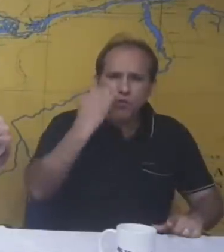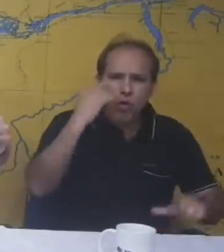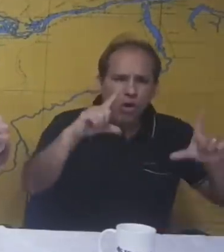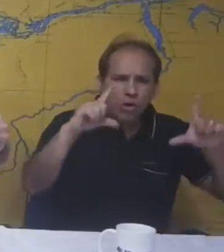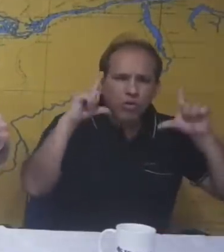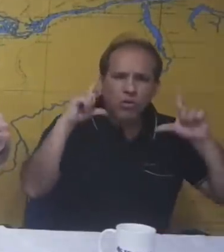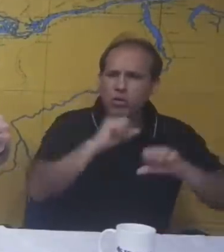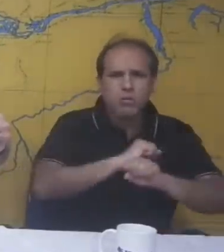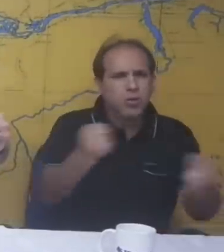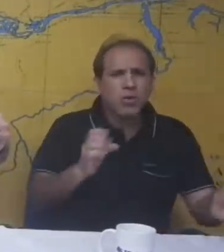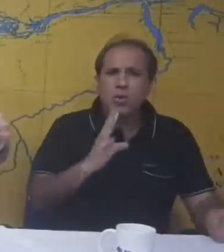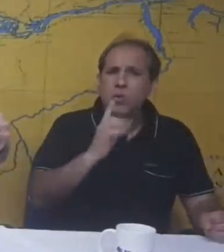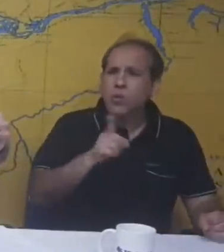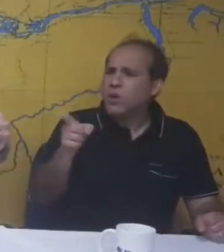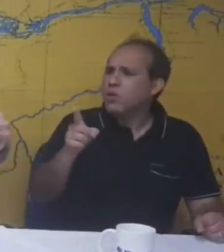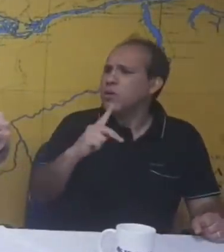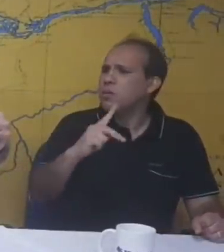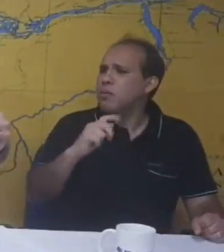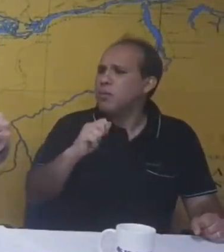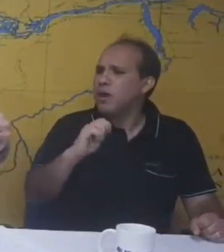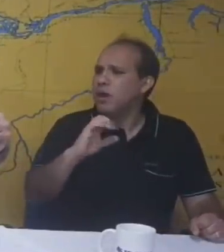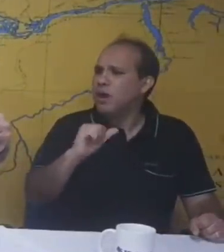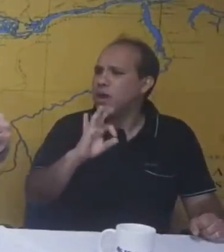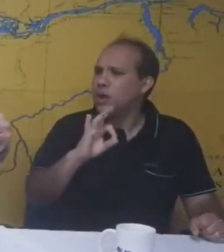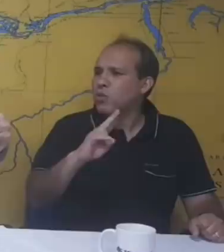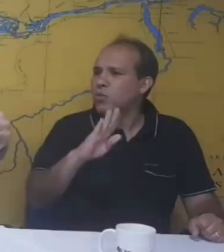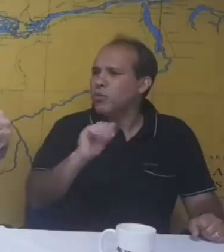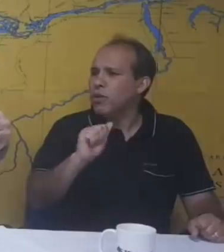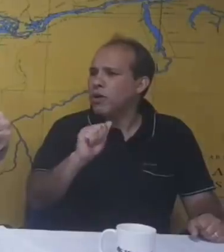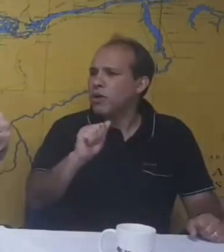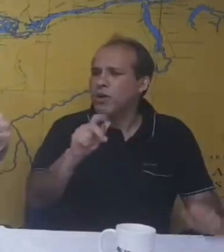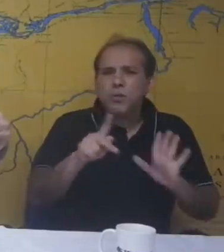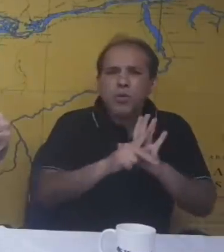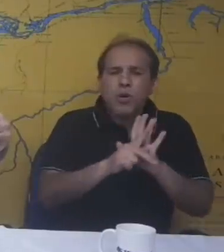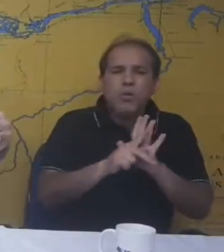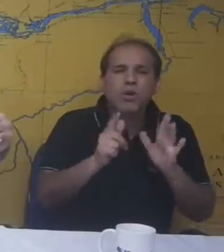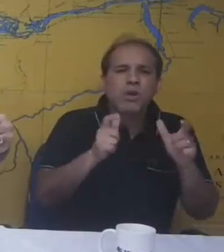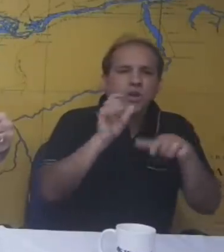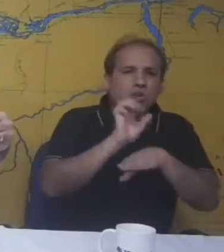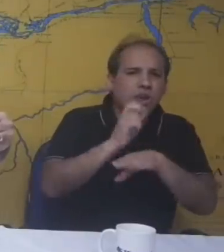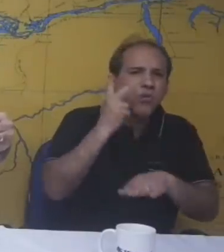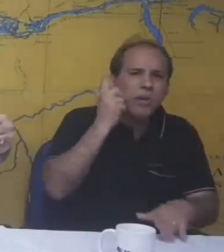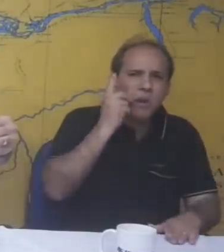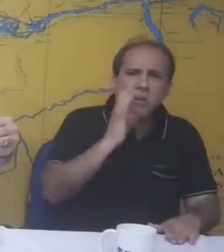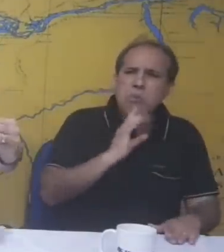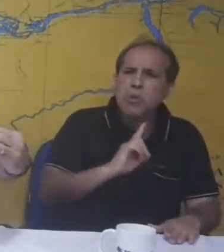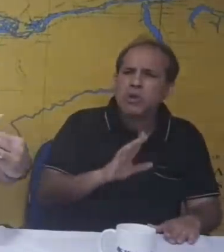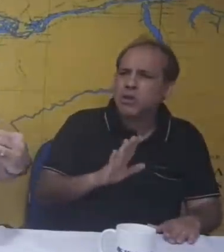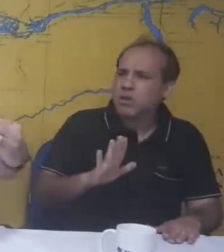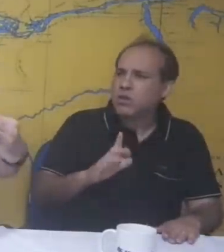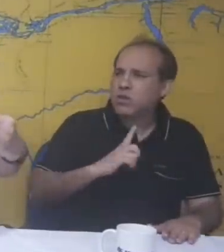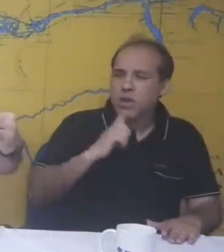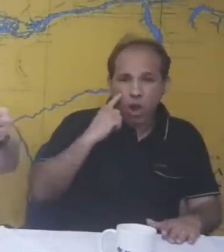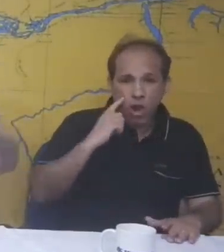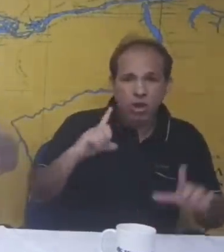aqui, ó. Eu não conheço o candidato lá de Pacatuba, de Pacatuba, Ceará, mas tá aqui, ó, à direita,